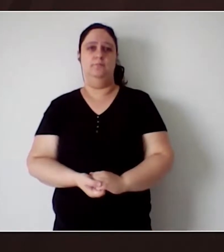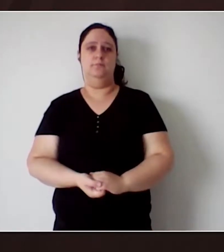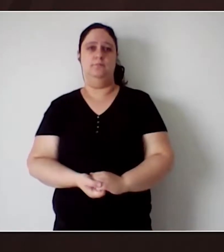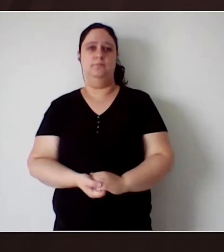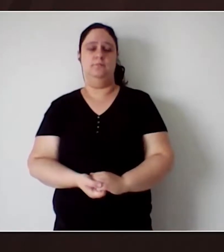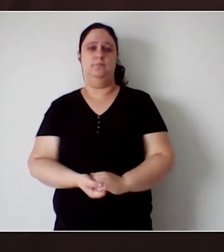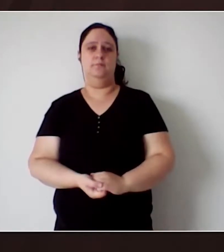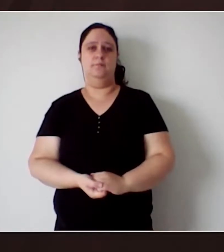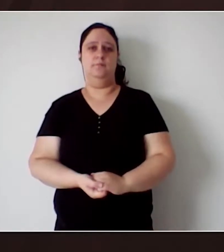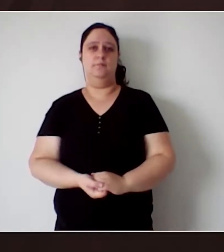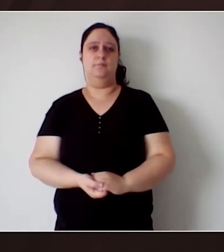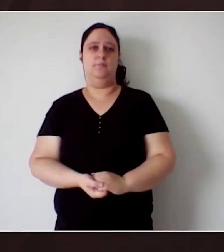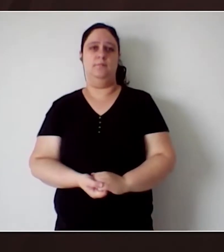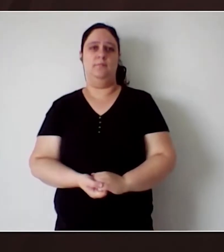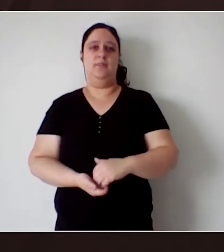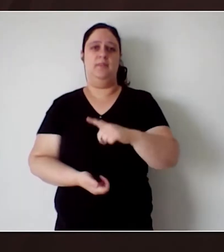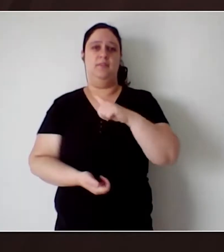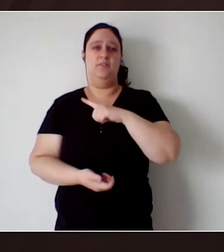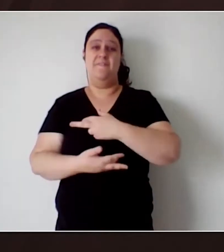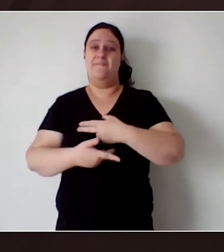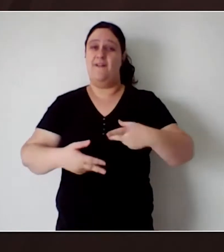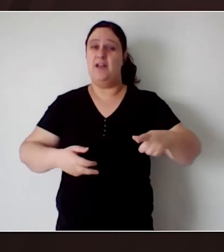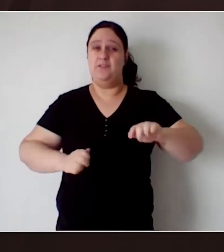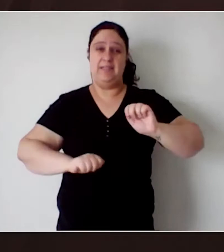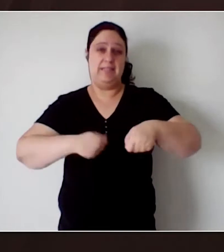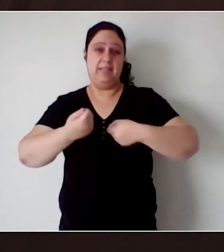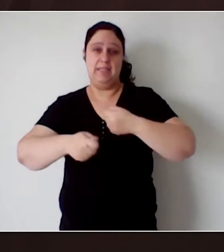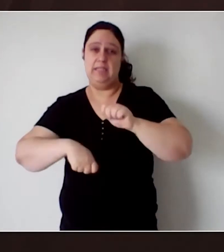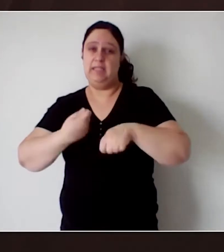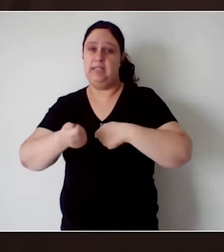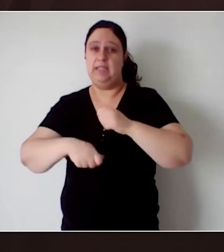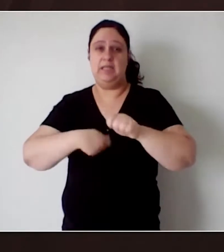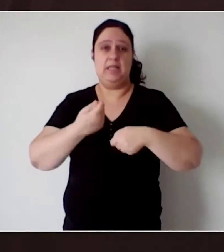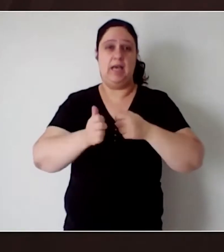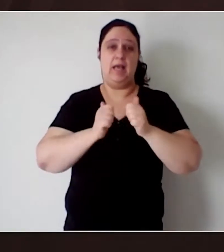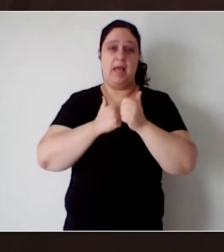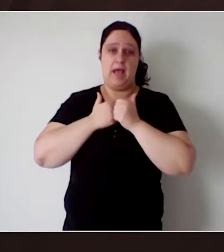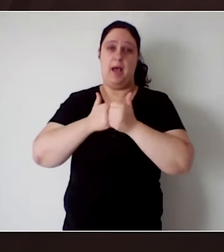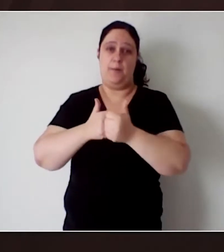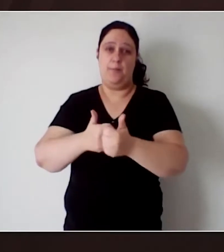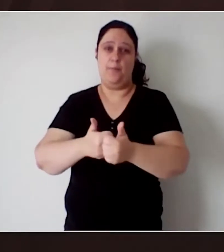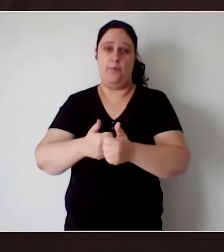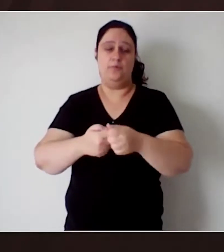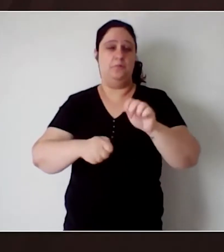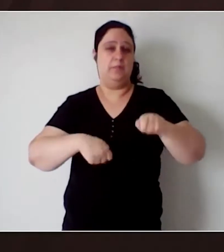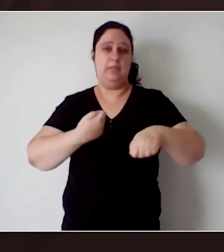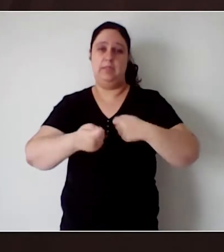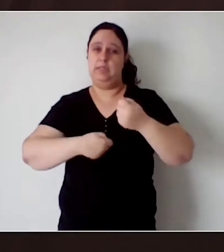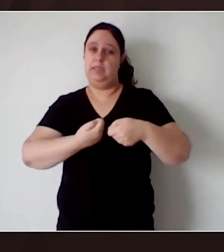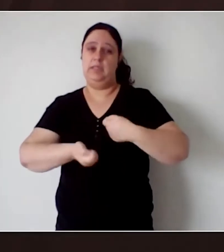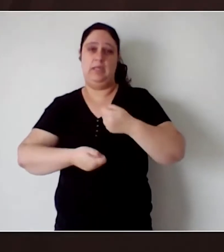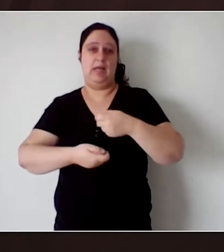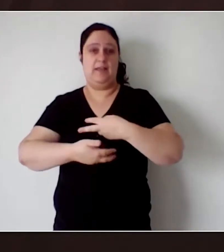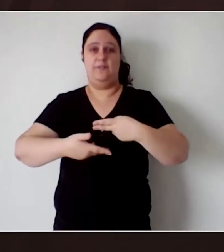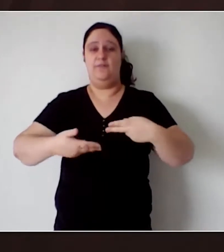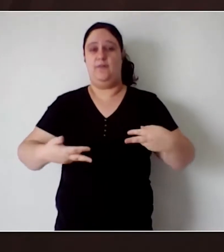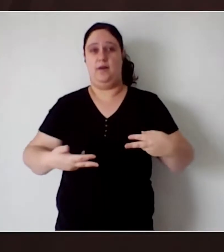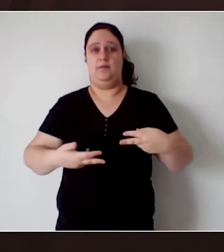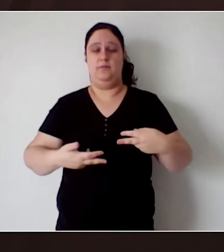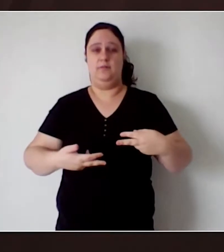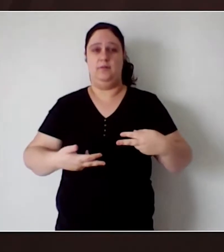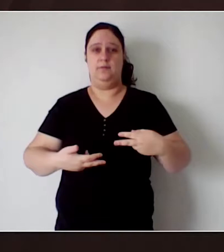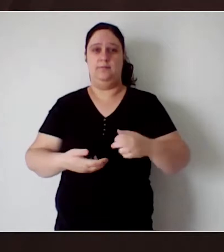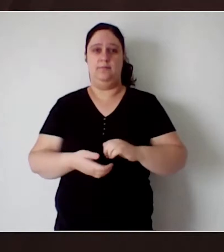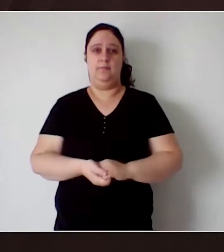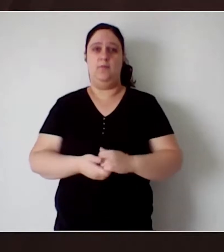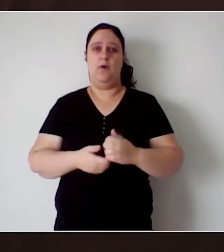prodígios e sinais eram feitos por intermédio dos apóstolos. Quer dizer, os apóstolos não tinham o poder de fazer essas